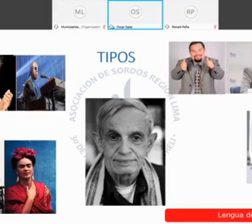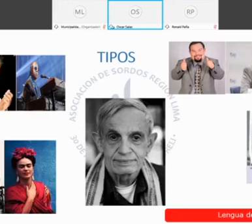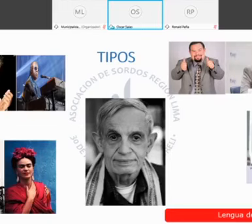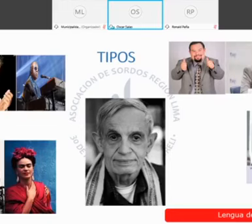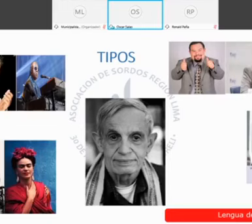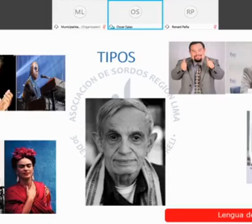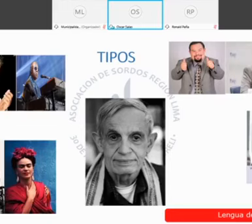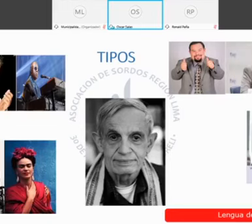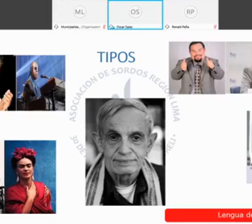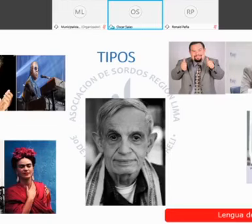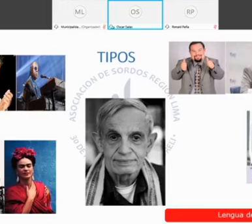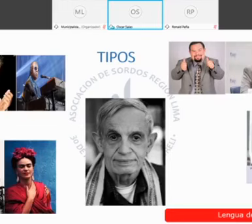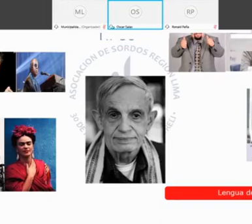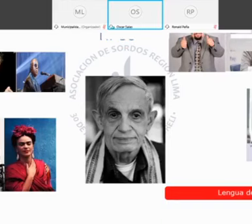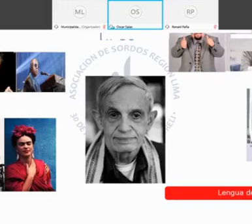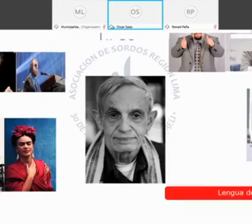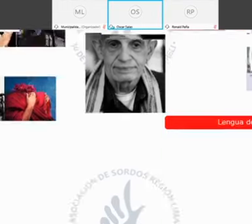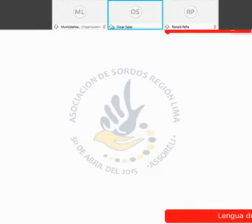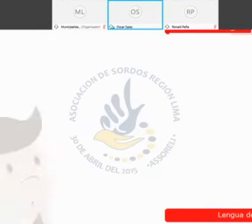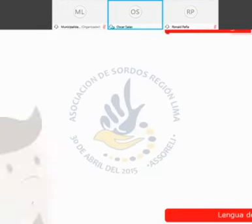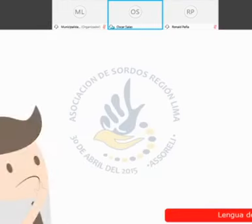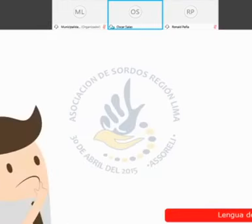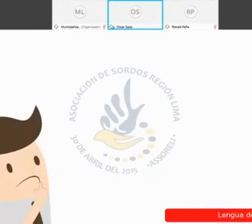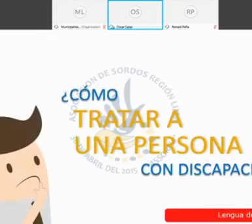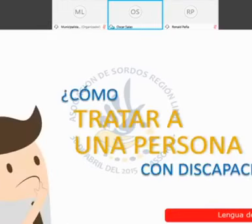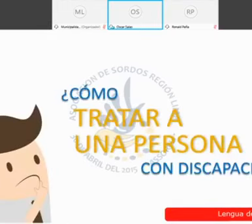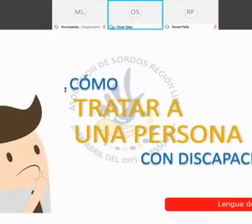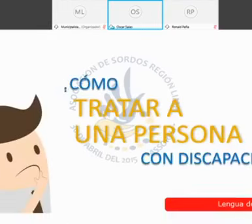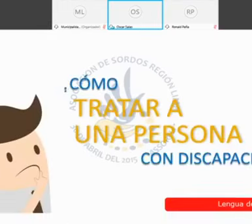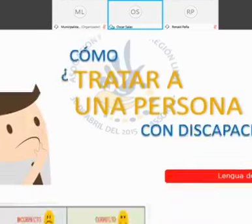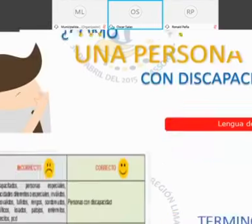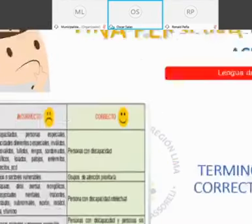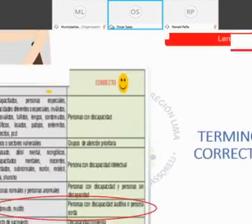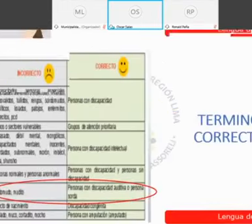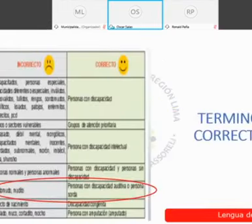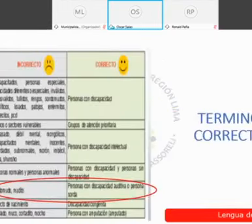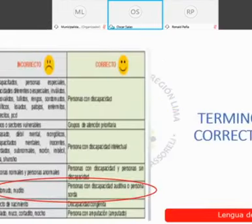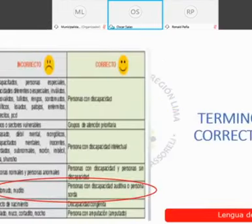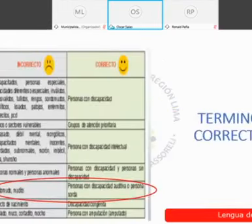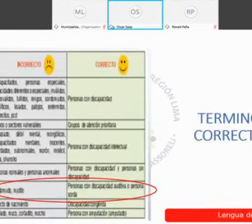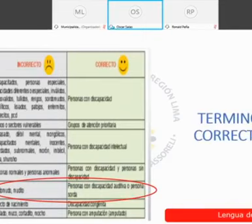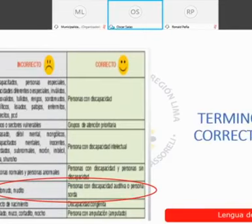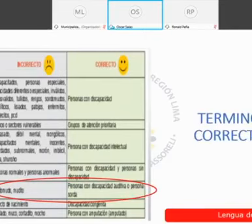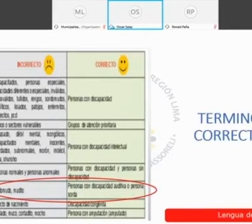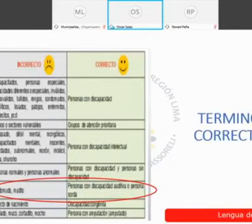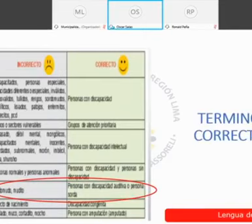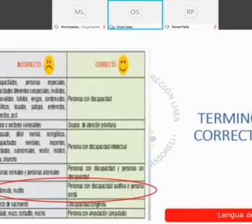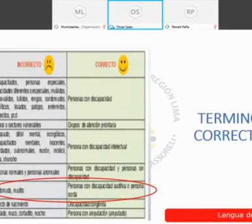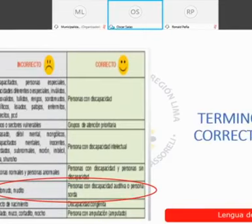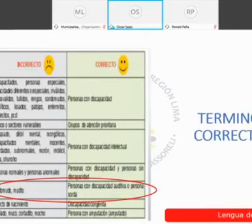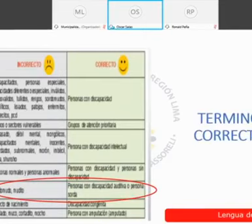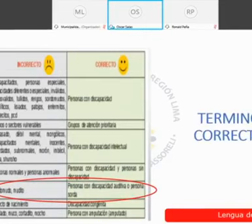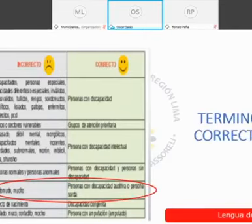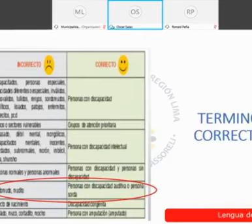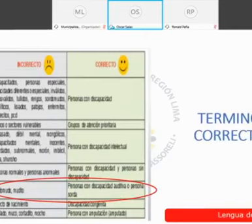no nos vamos a ocupar con mucho detalle sobre esto, pero sí nos parece importante respecto al trato, ¿no? Les decíamos